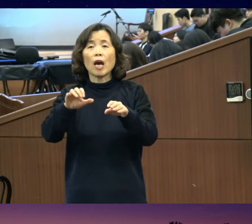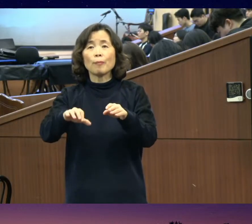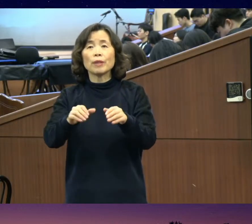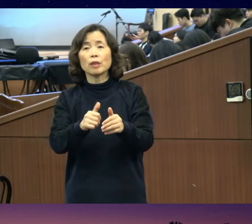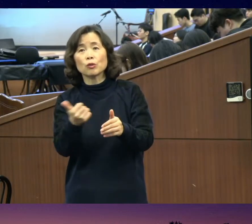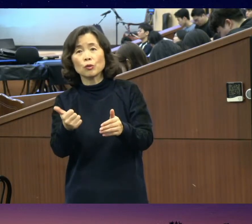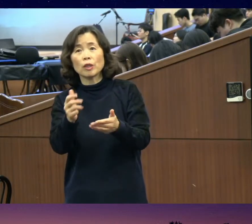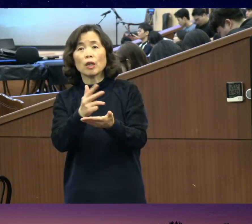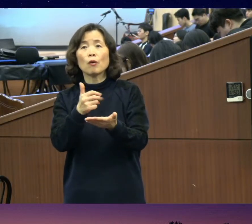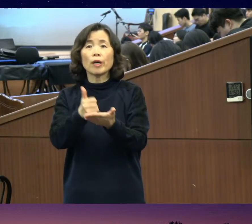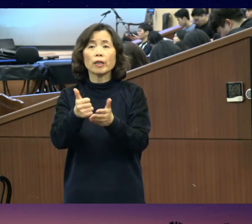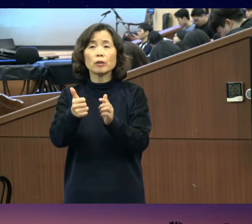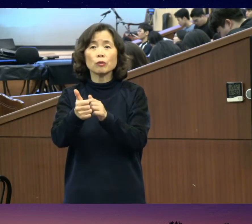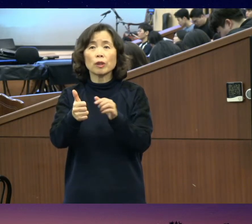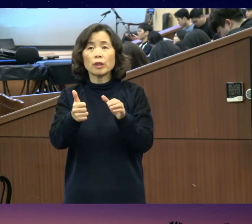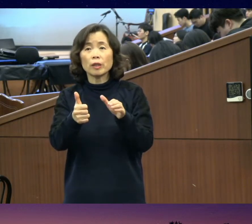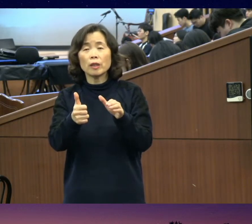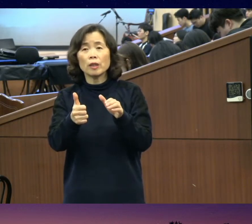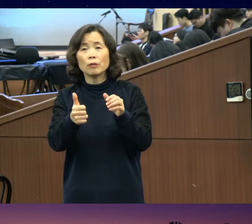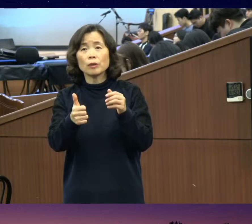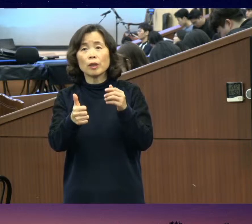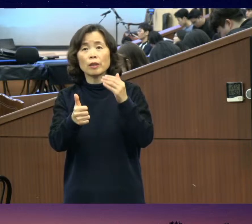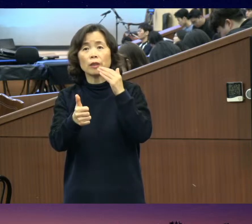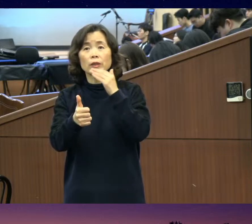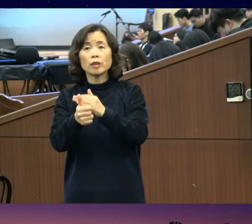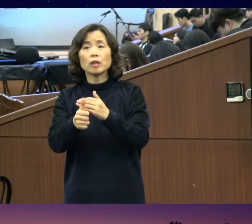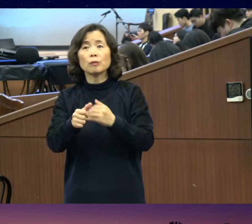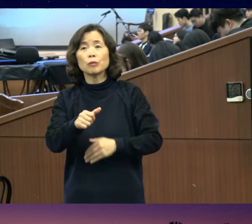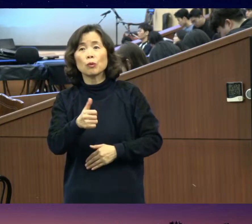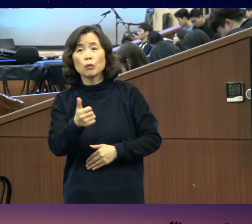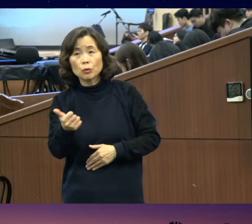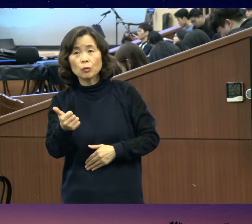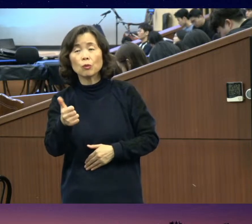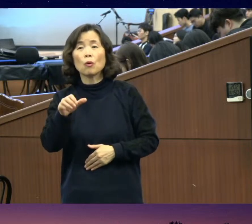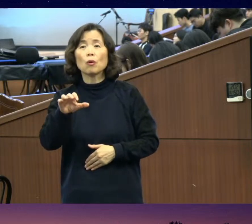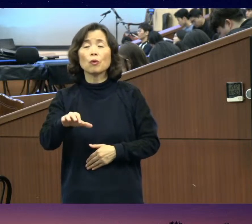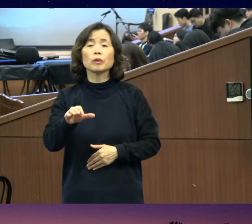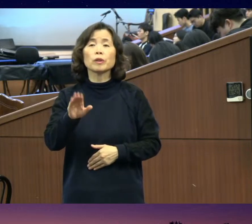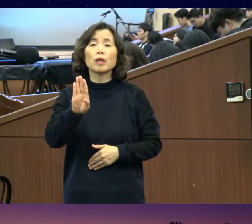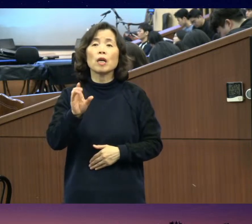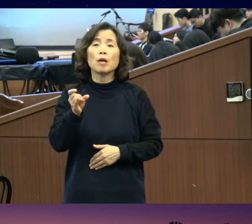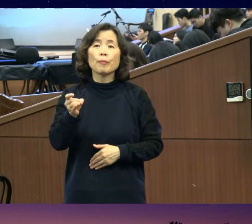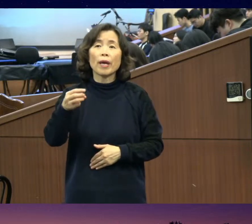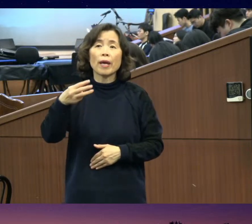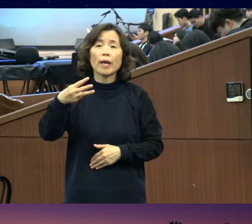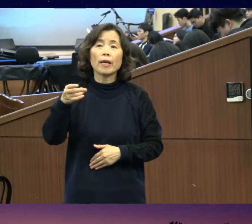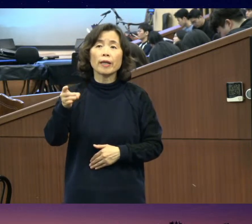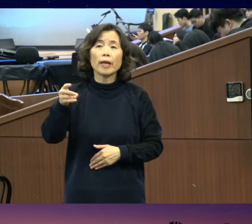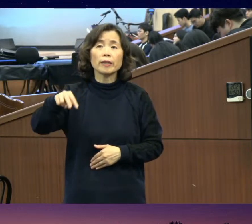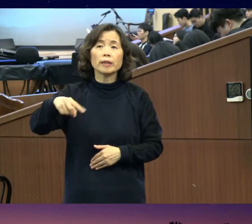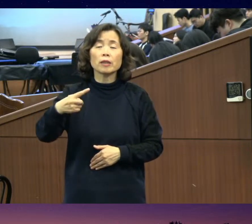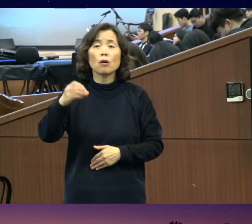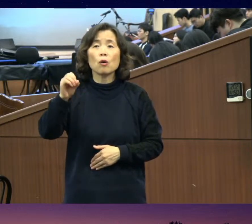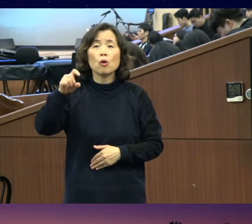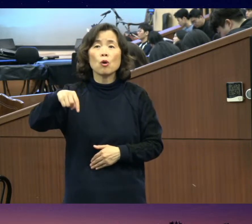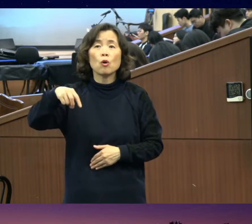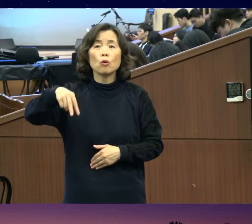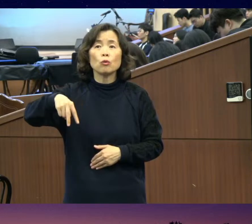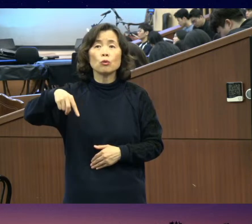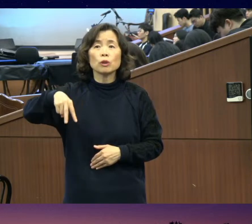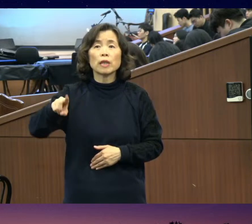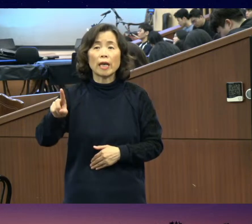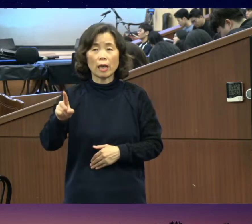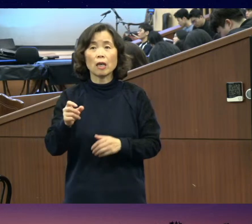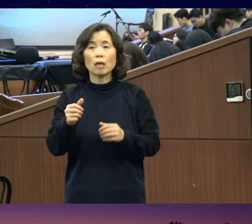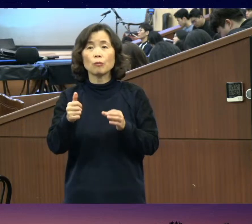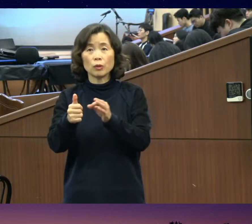우사를 치심으로 다윗이 분하여 그곳을 베레스 우사라 부르니 그 이름이 오늘까지 이르리라. 다윗이 그날에 여호와를